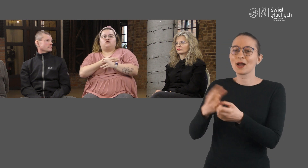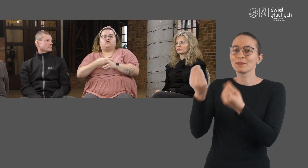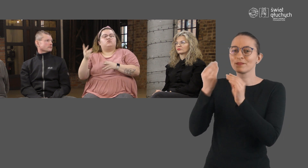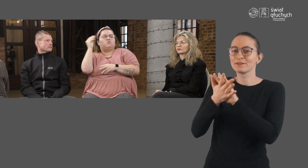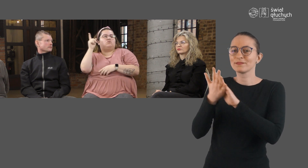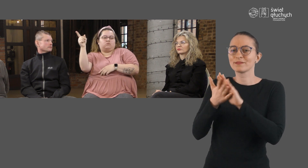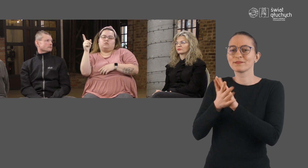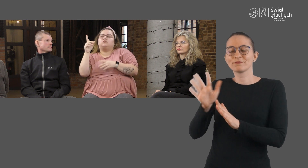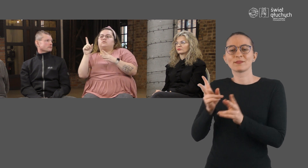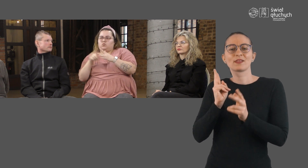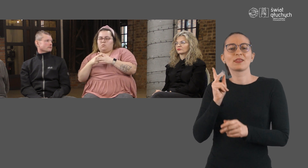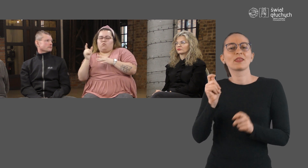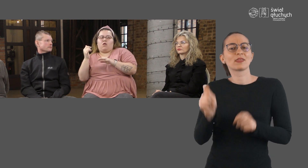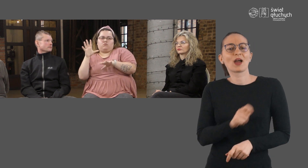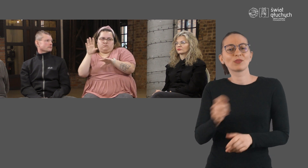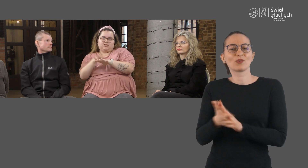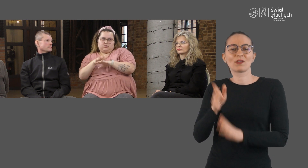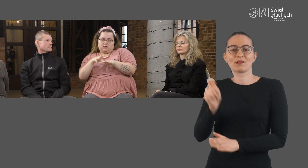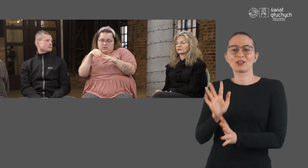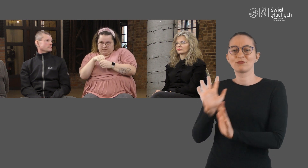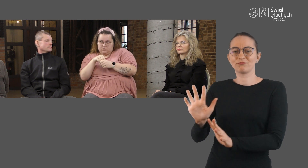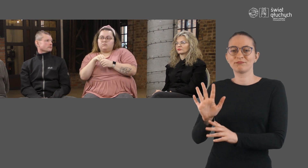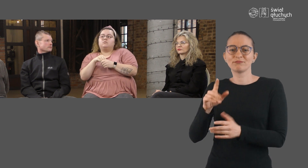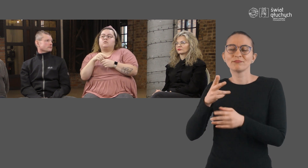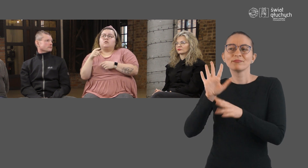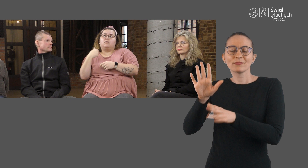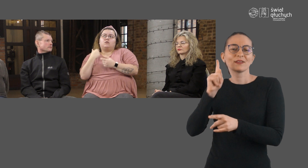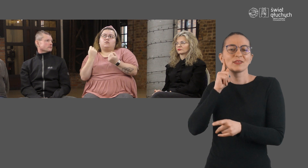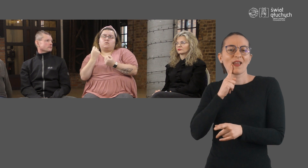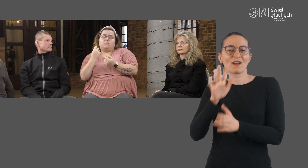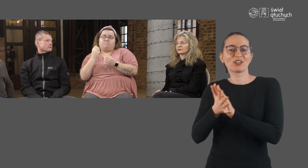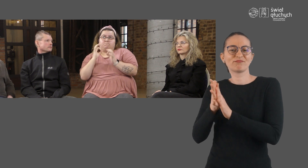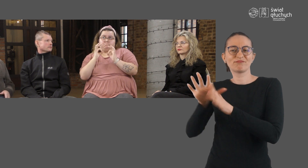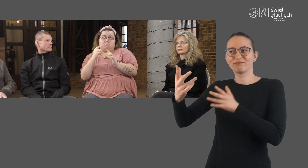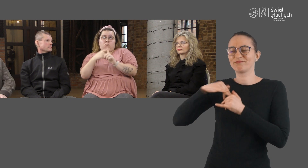PJM-ie, ale w szkole w Śródborowie uczyli nas systemu.